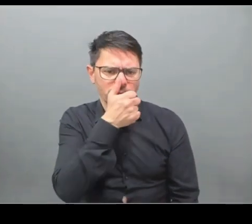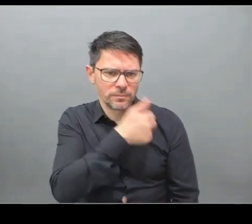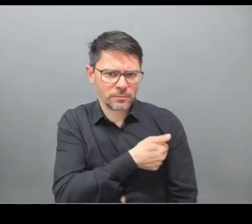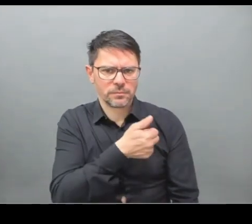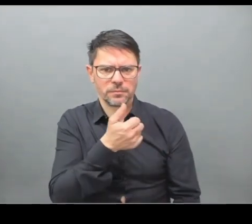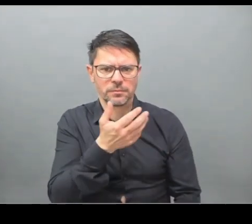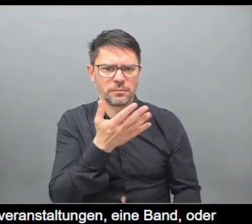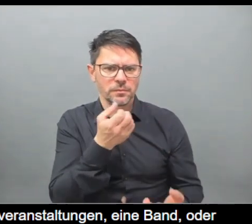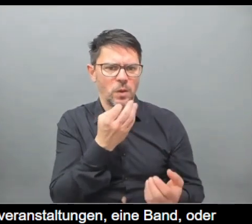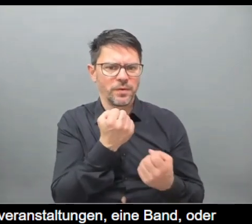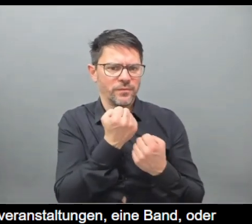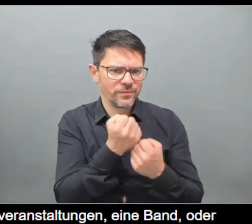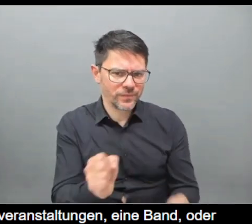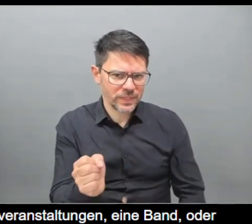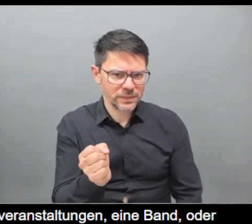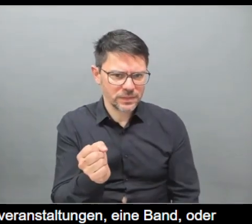die sollen da entlastet werden.